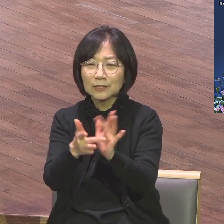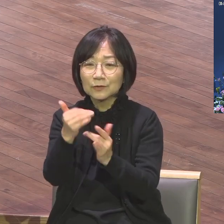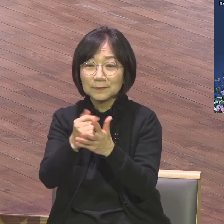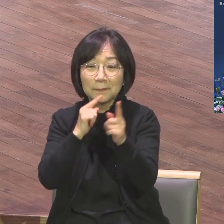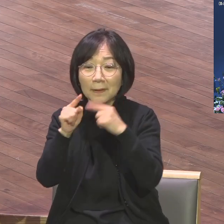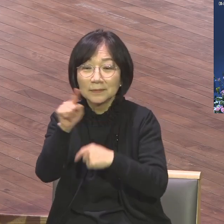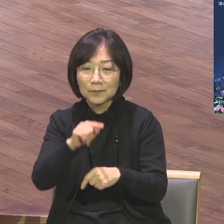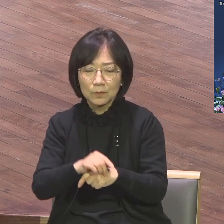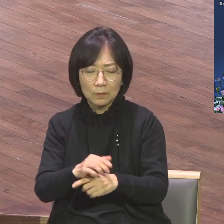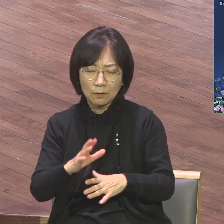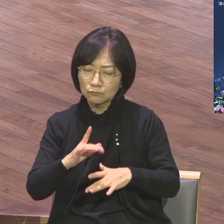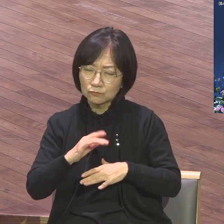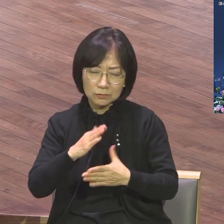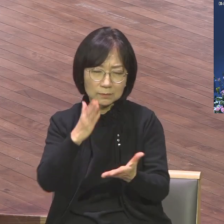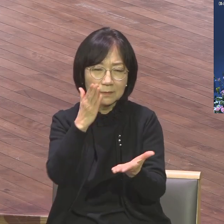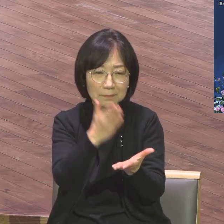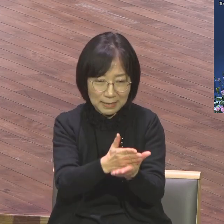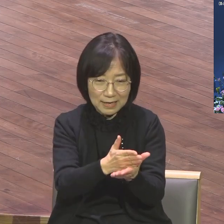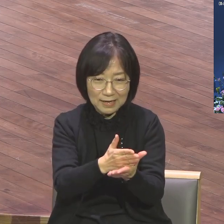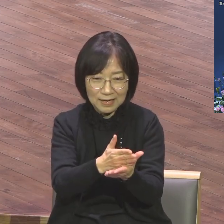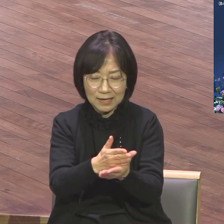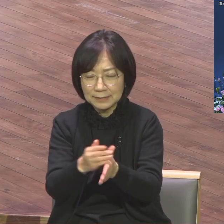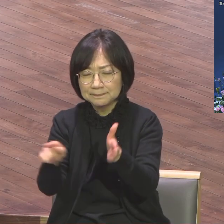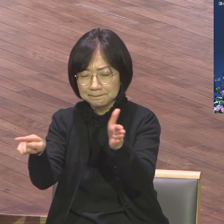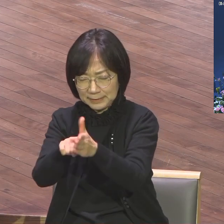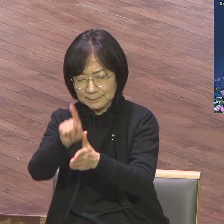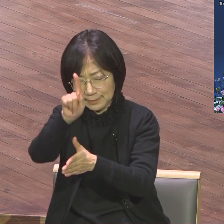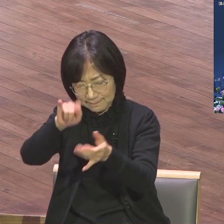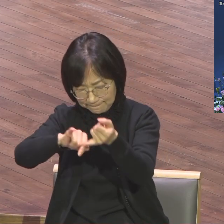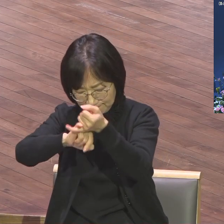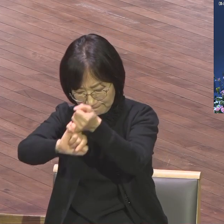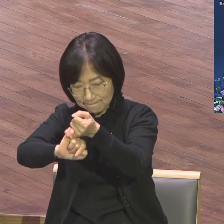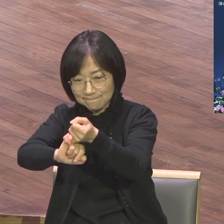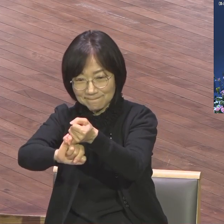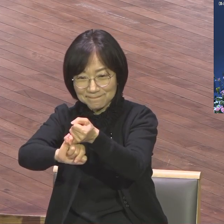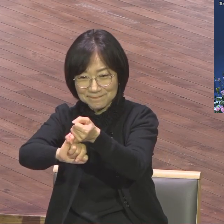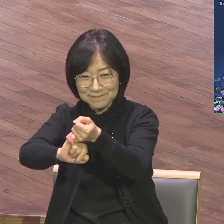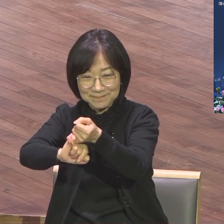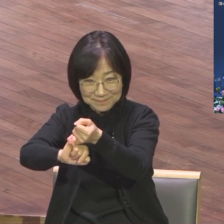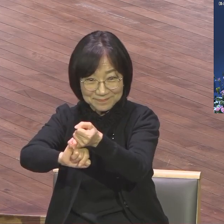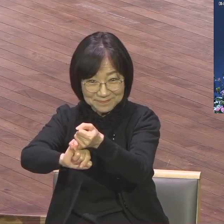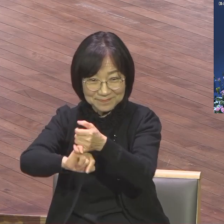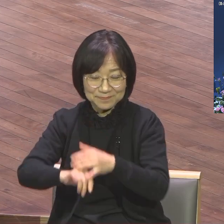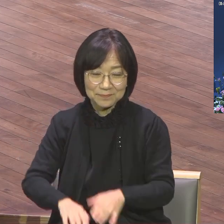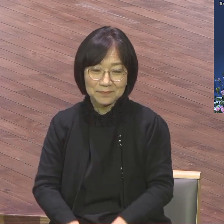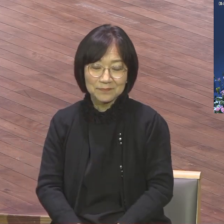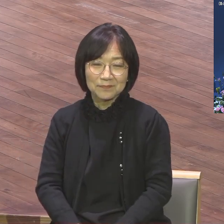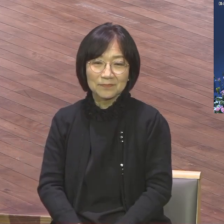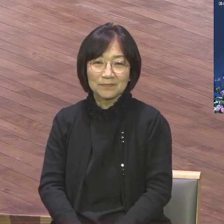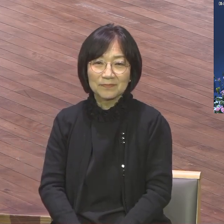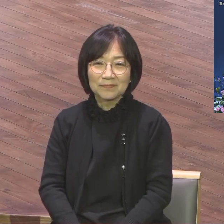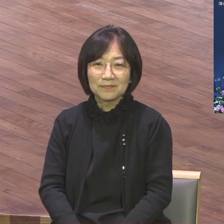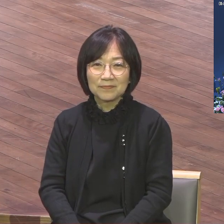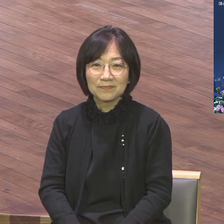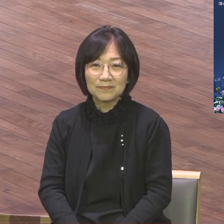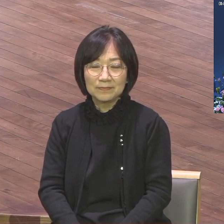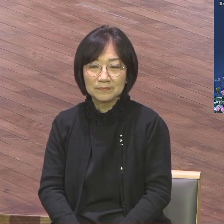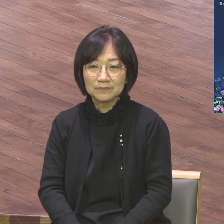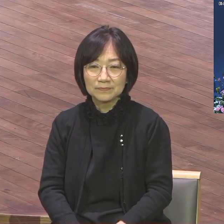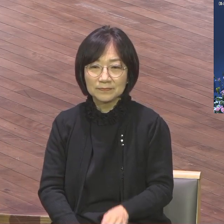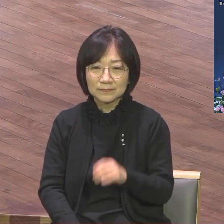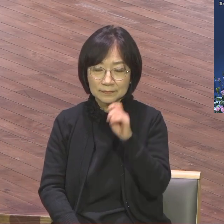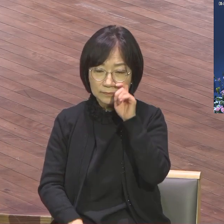하라. 두려운 일이 많지요. 우리 삶 속에 뭐 불편한 일이 많지요.